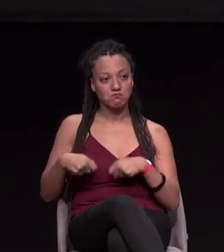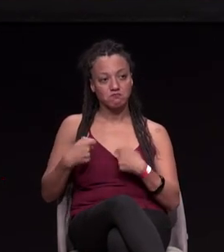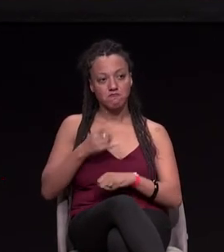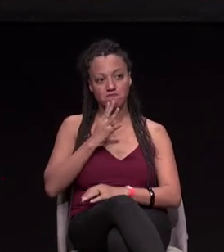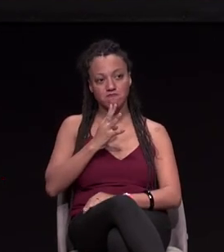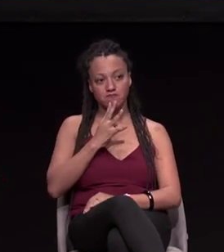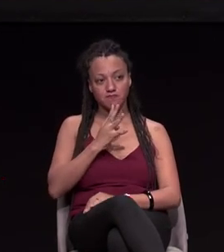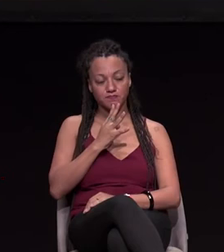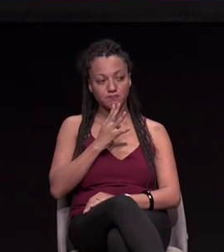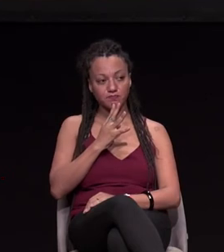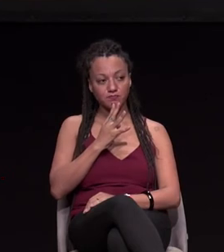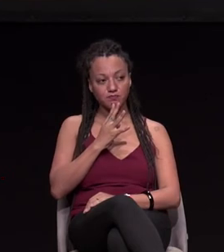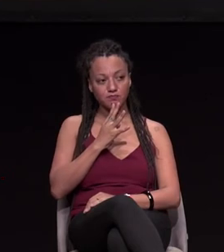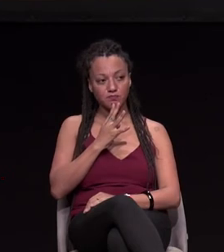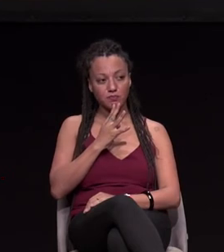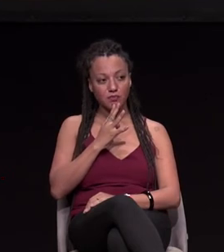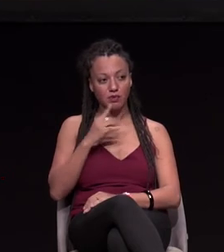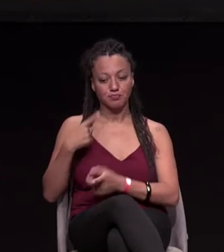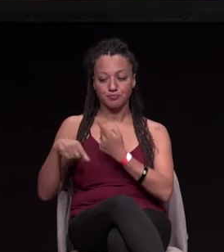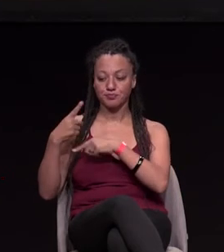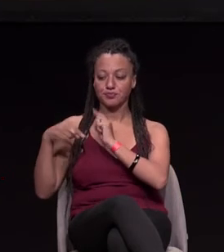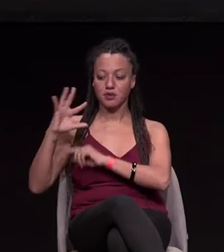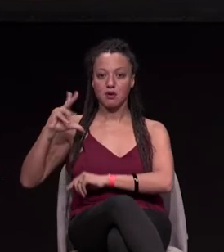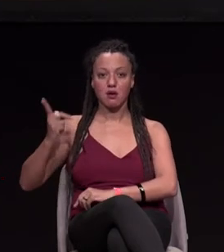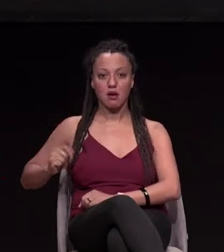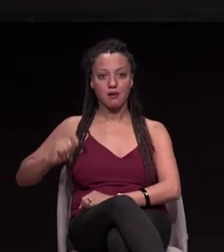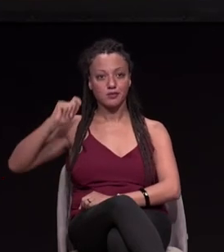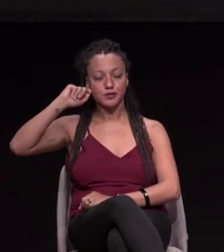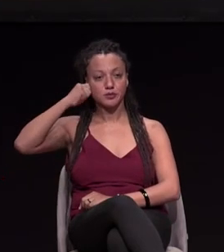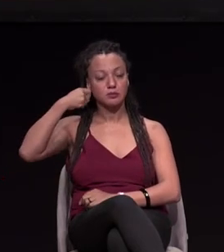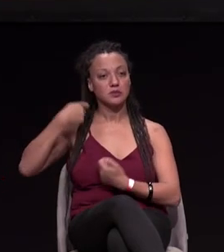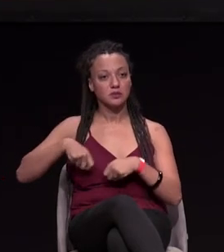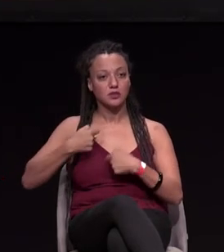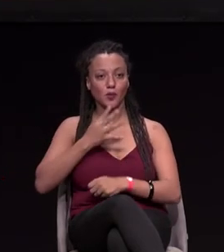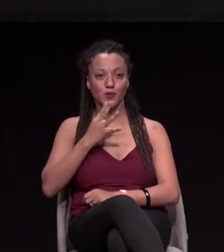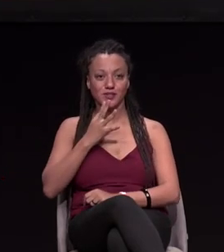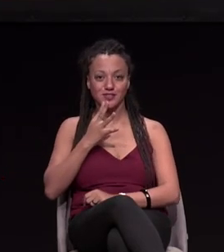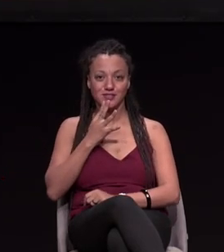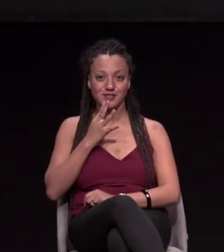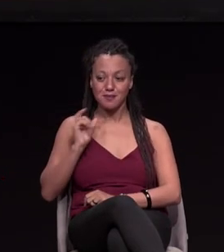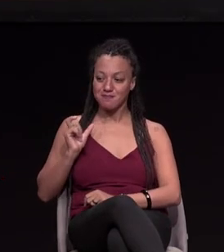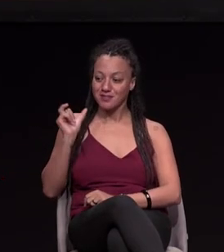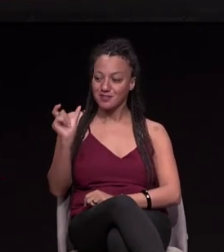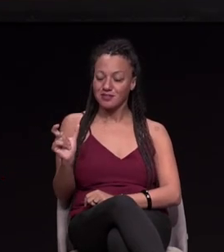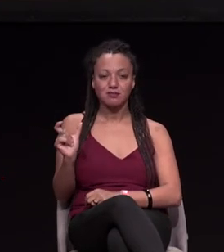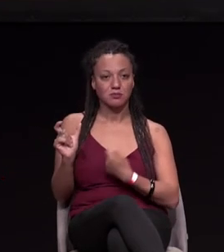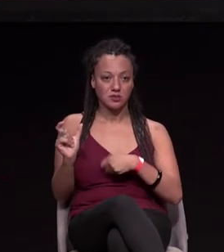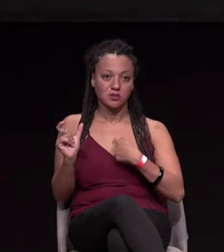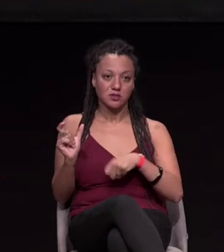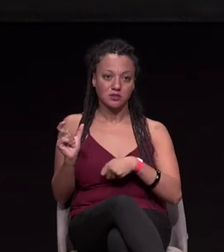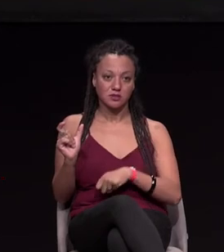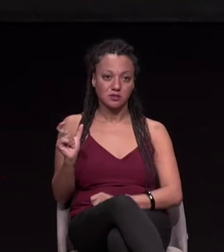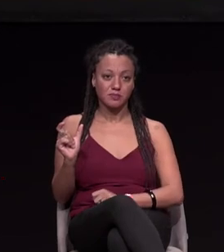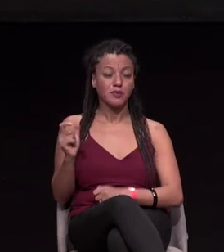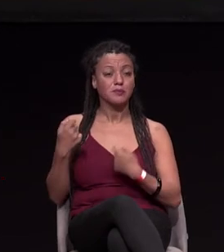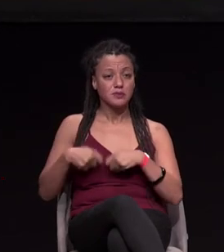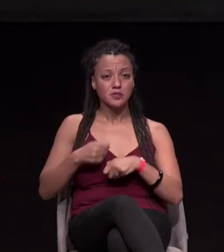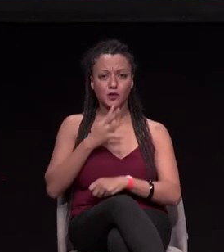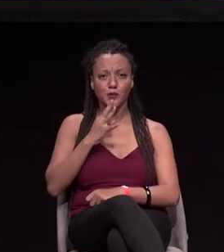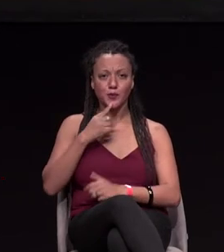a matriz negra africana né a expressão por exemplo né o campo filosófico